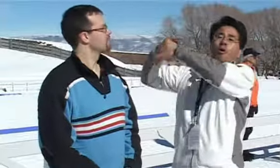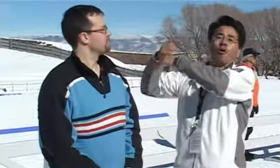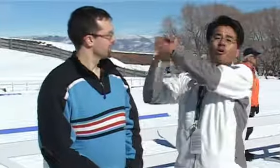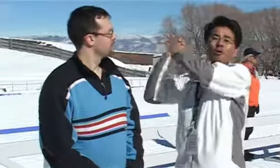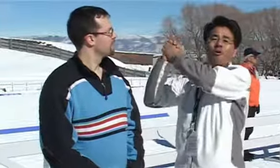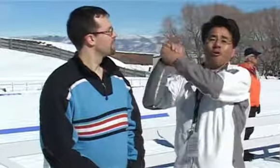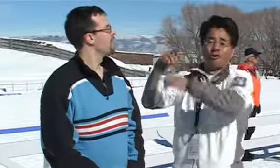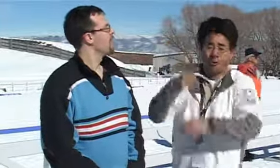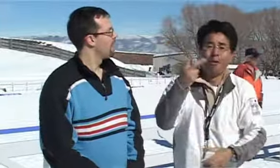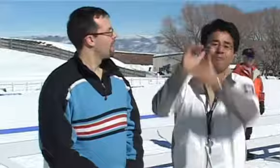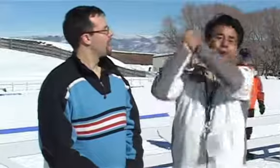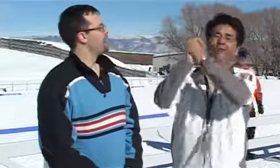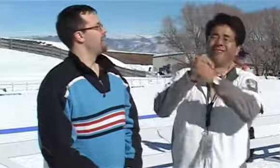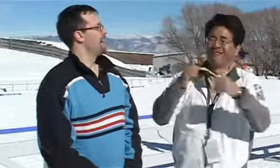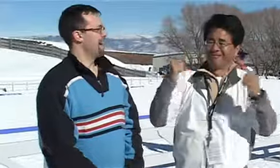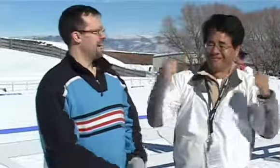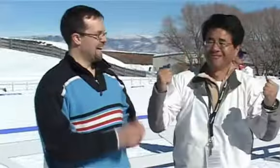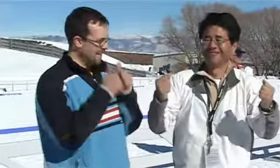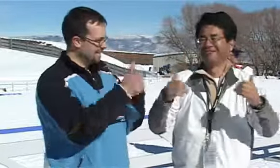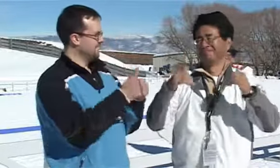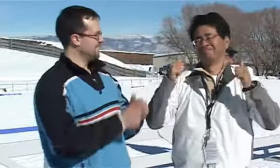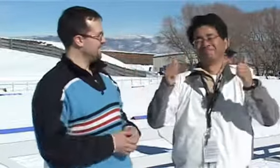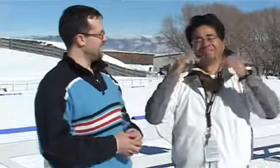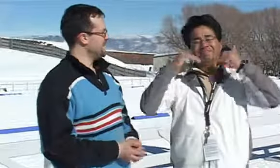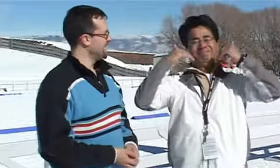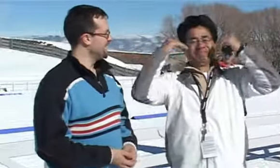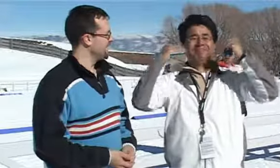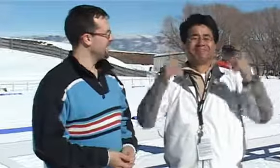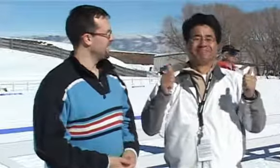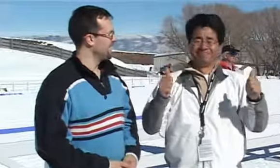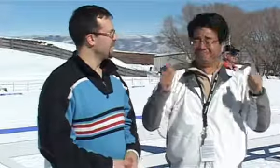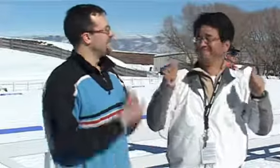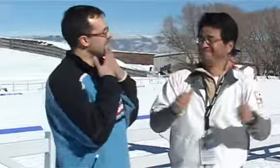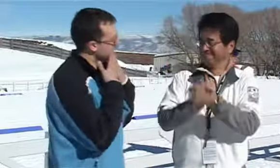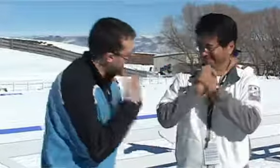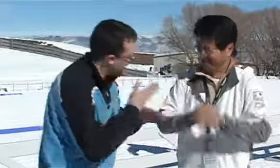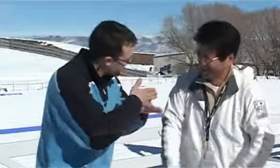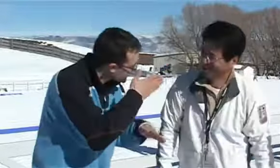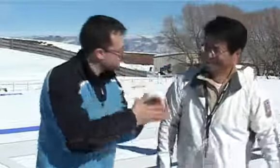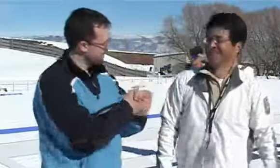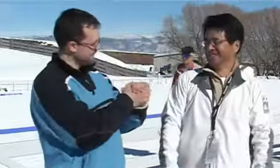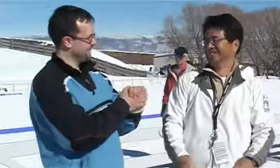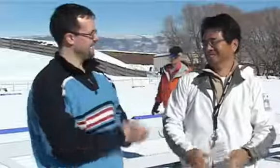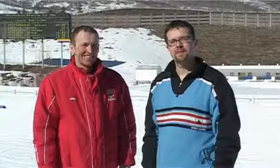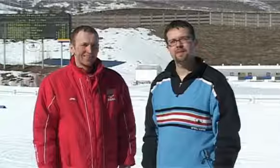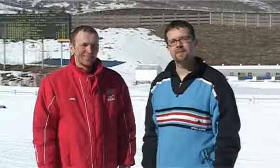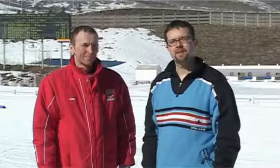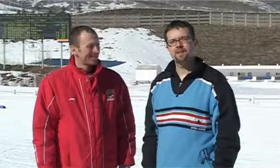In Schweden damals hat er auch gewonnen und jetzt nochmals. Das war wirklich eine super Leistung.